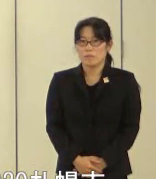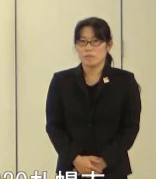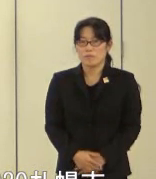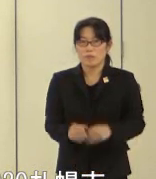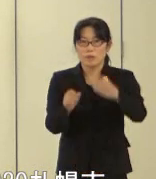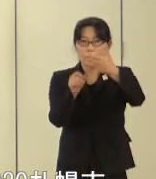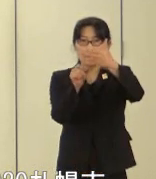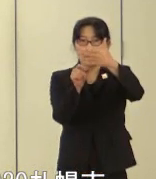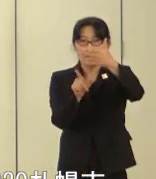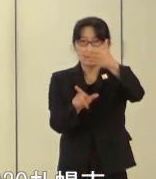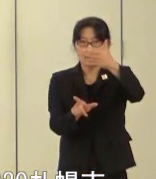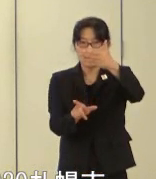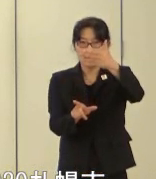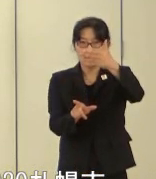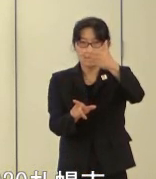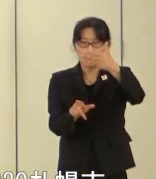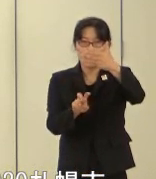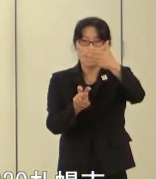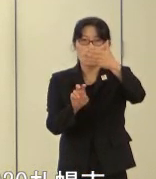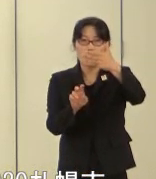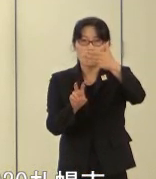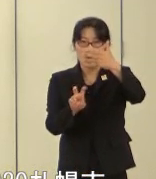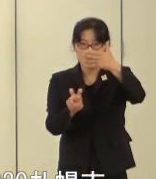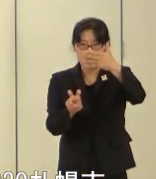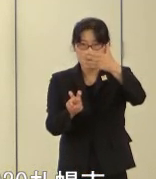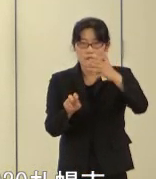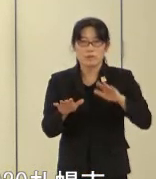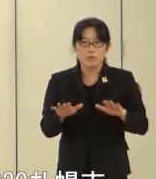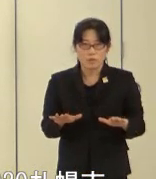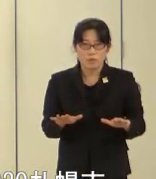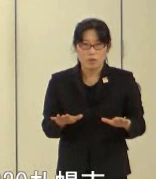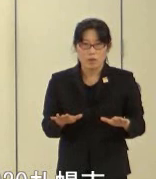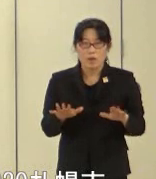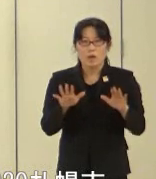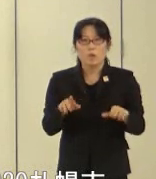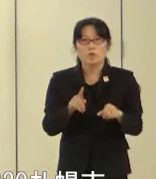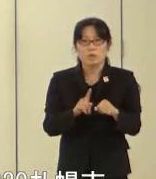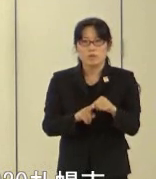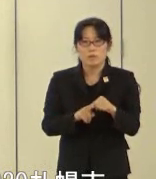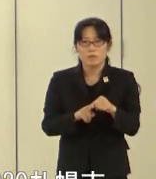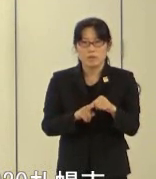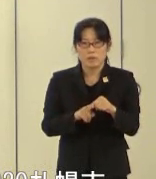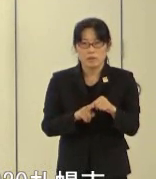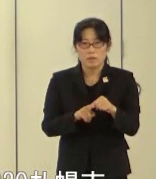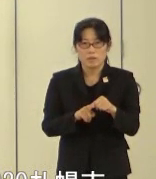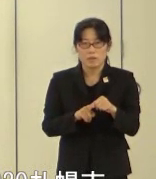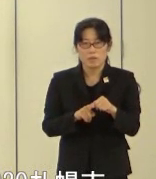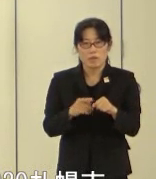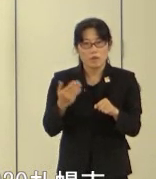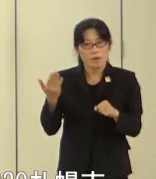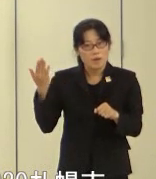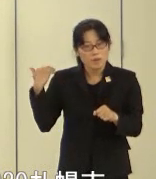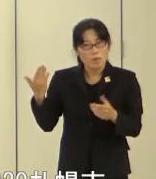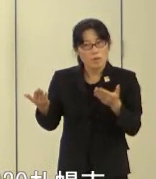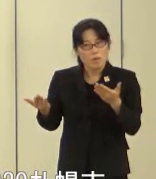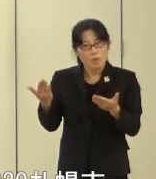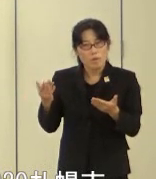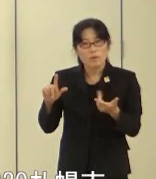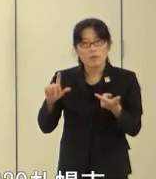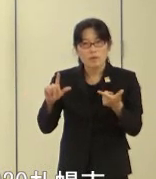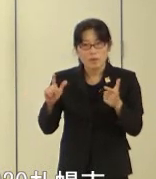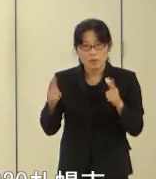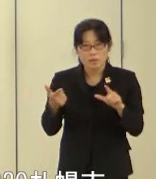8月もですね、20日ということになりまして、今年は例年とは違った夏休